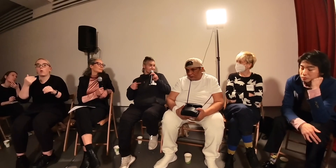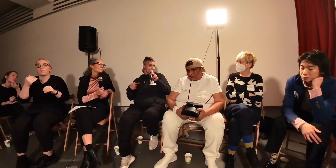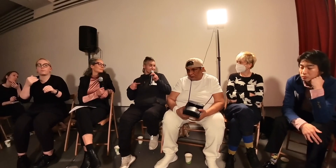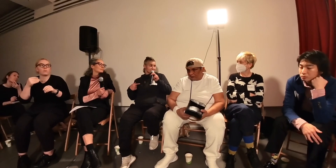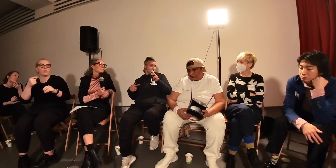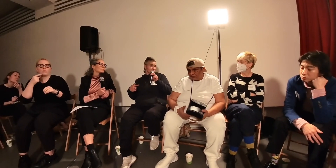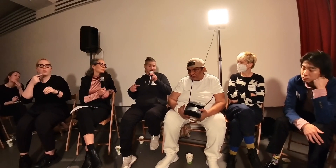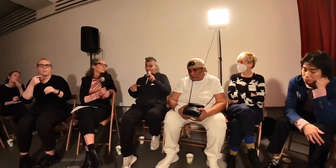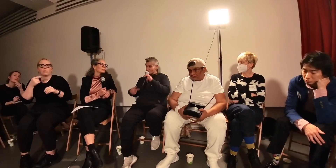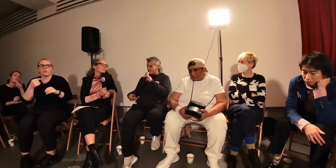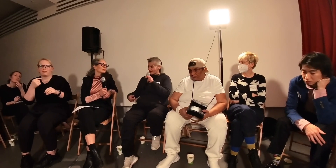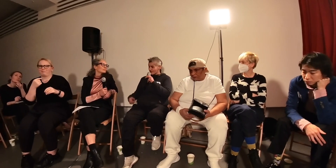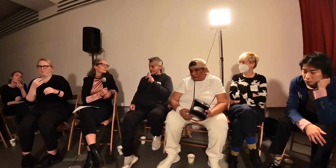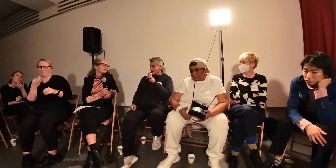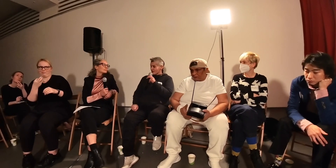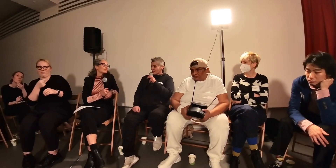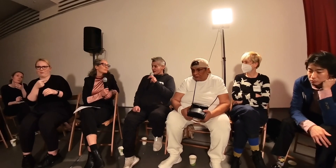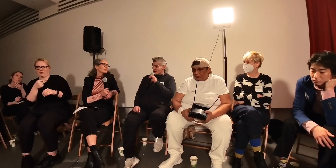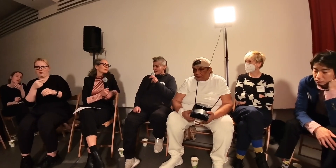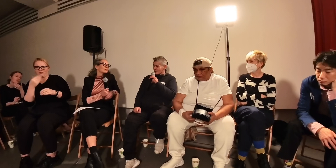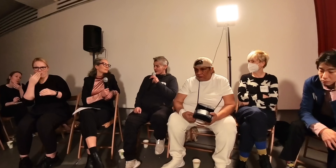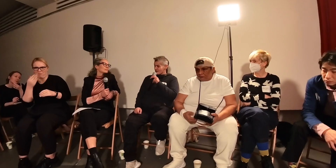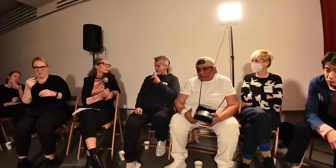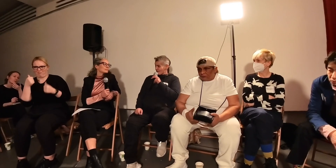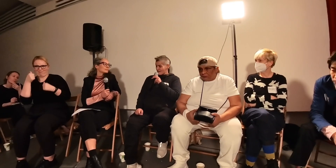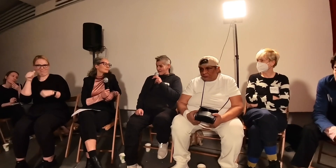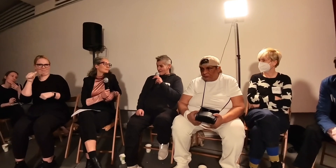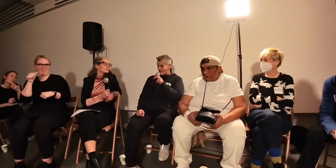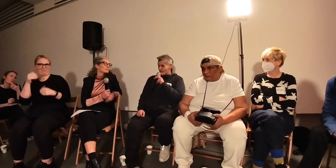si, že i Linda, takže jsme podle toho i vypadali. Ale